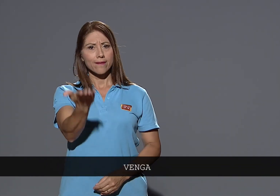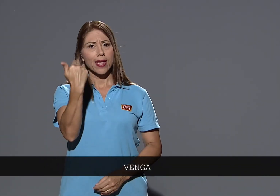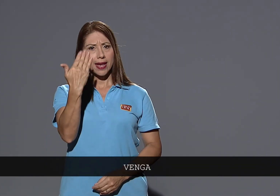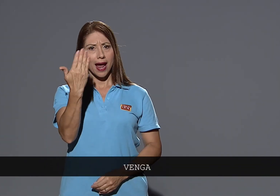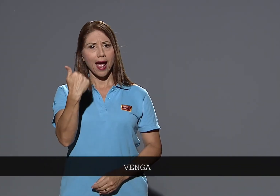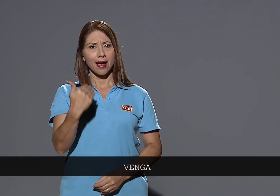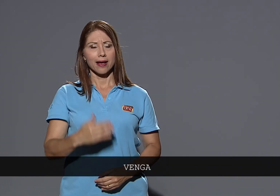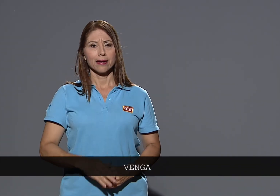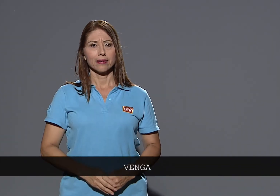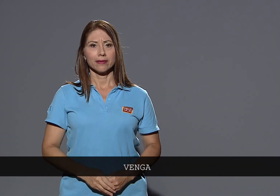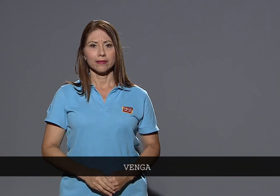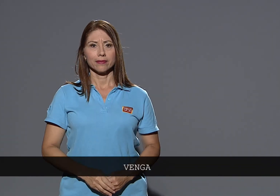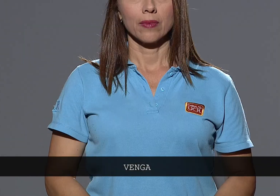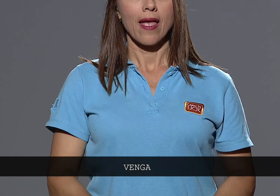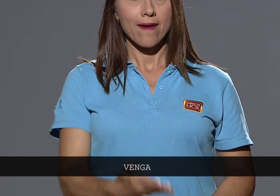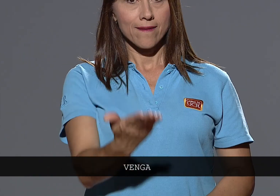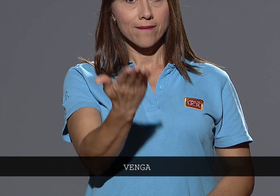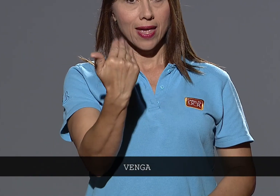Venga,